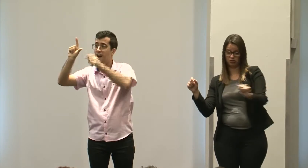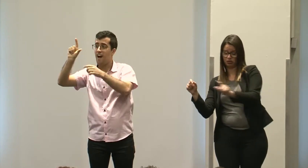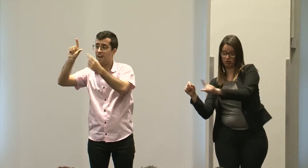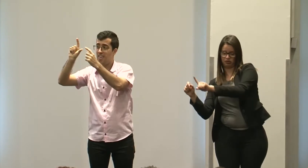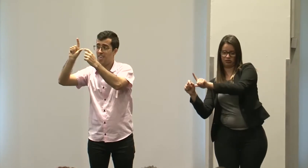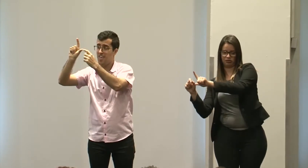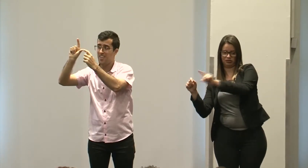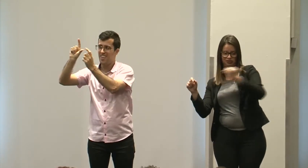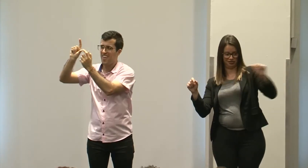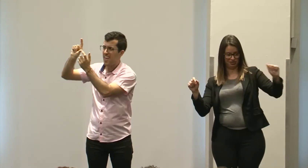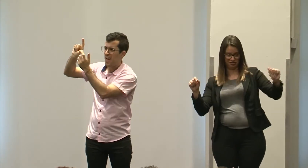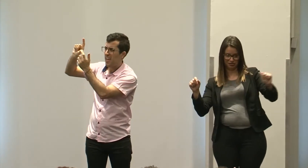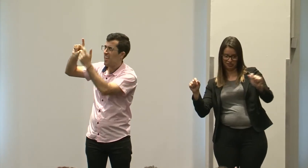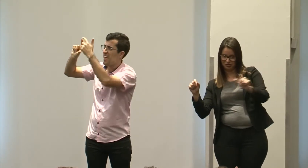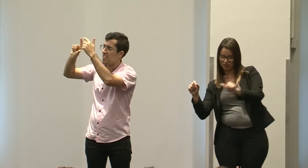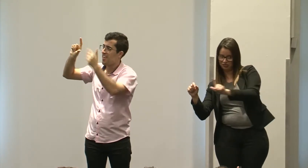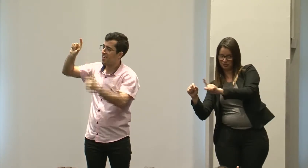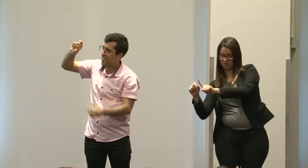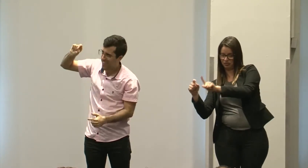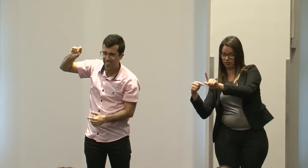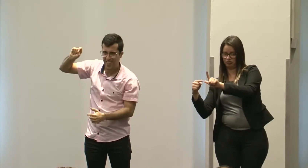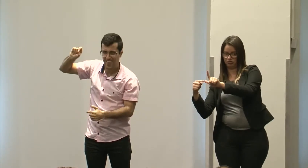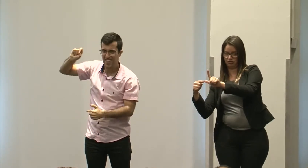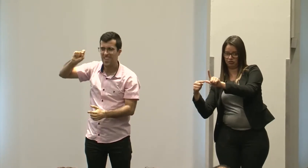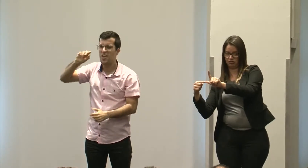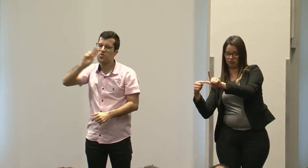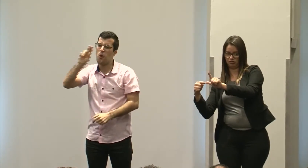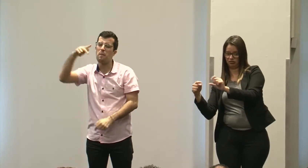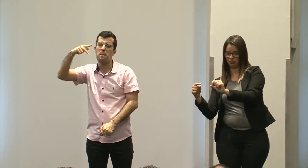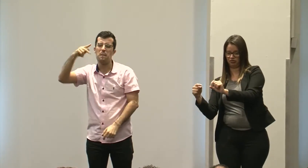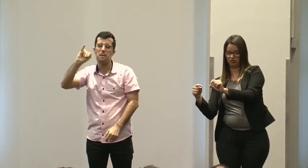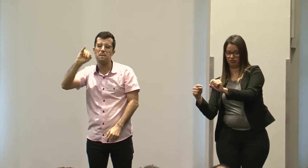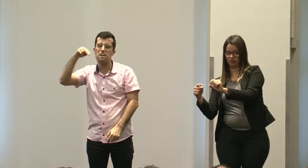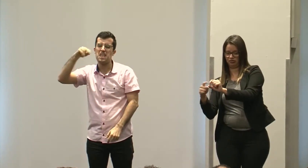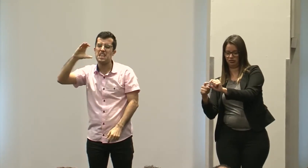é a configuração da letra L.